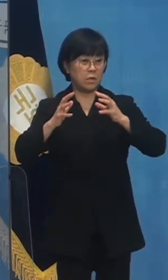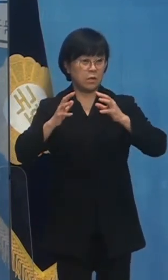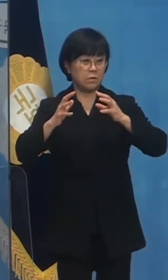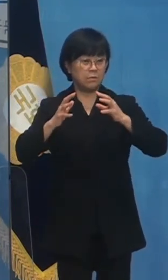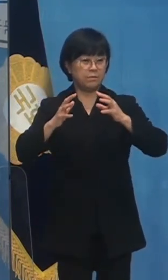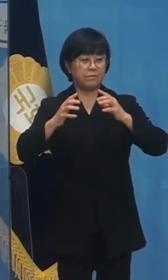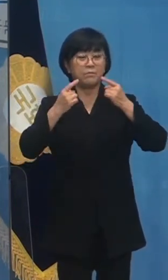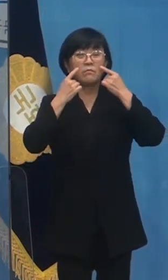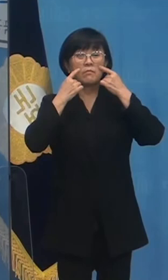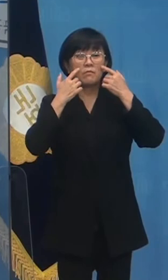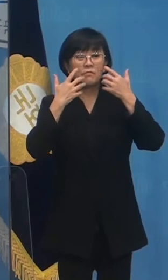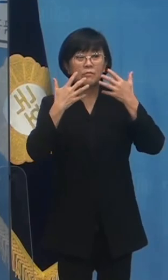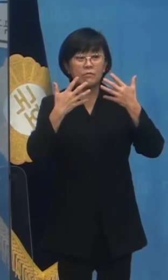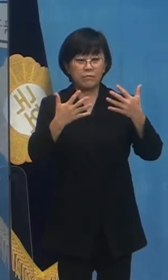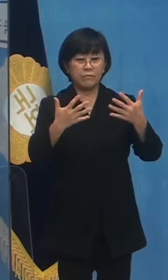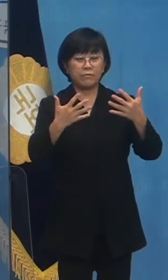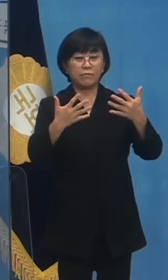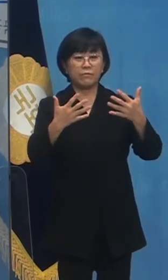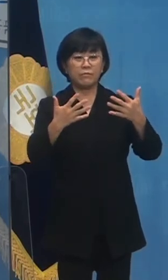명실상부하게